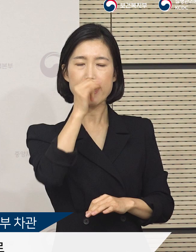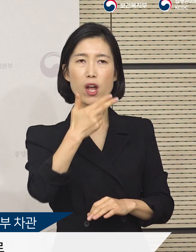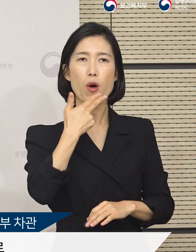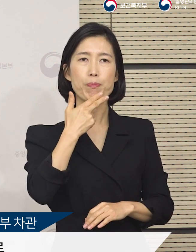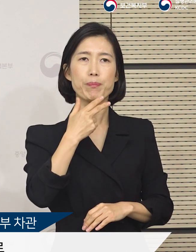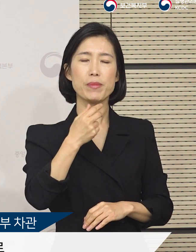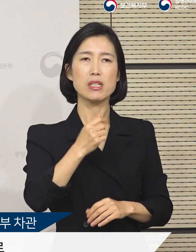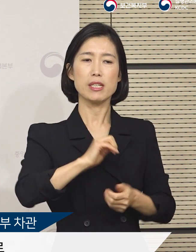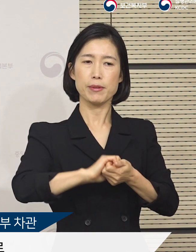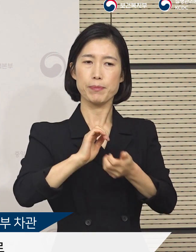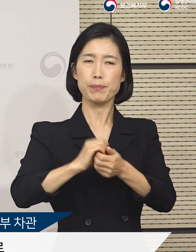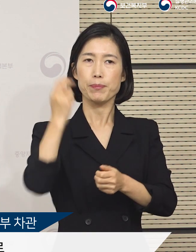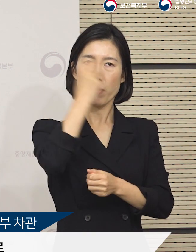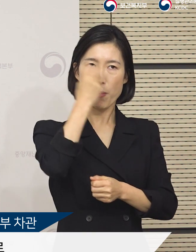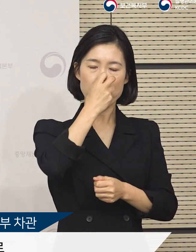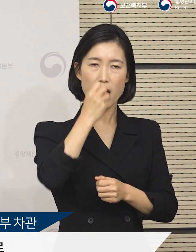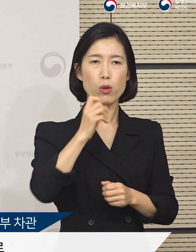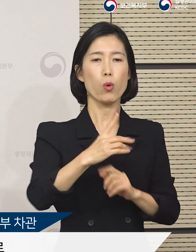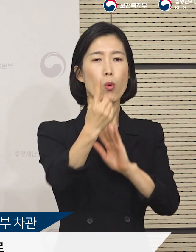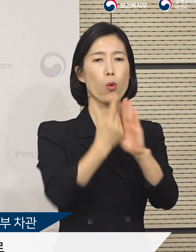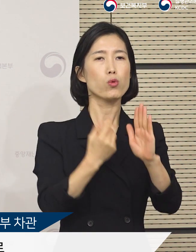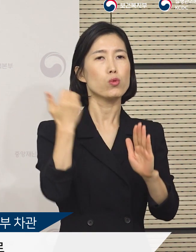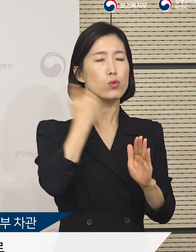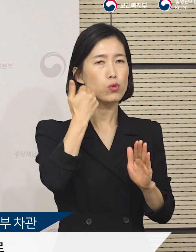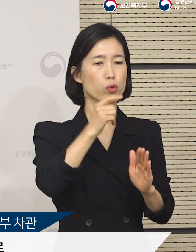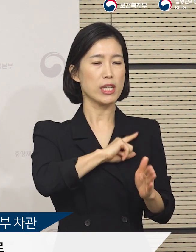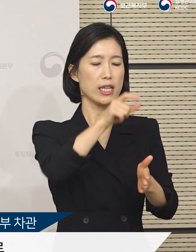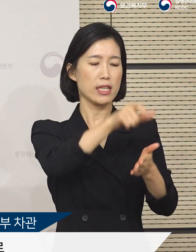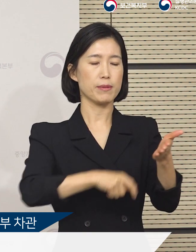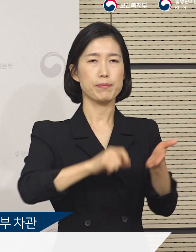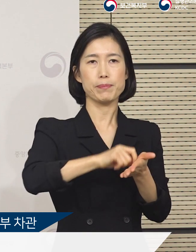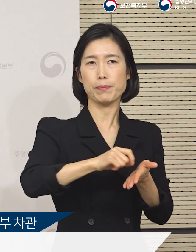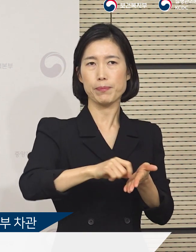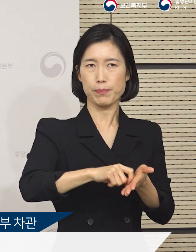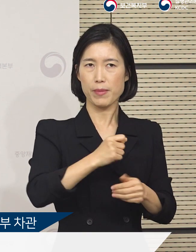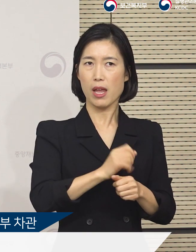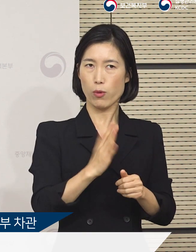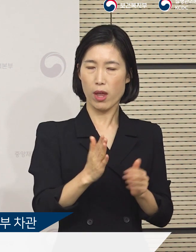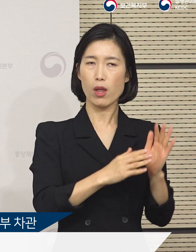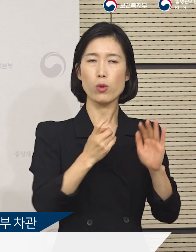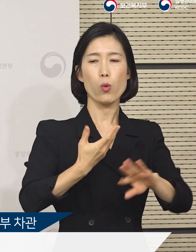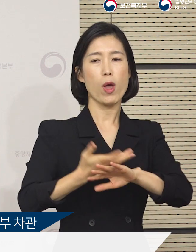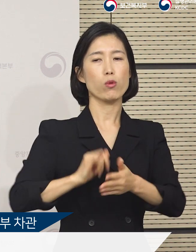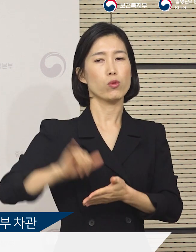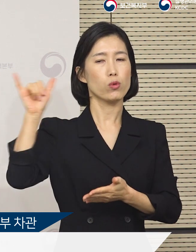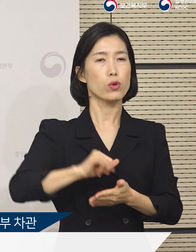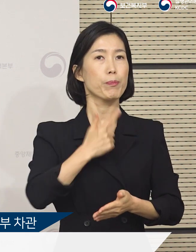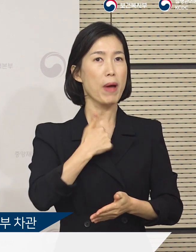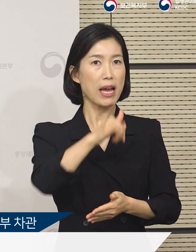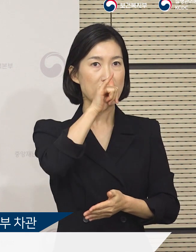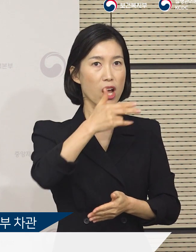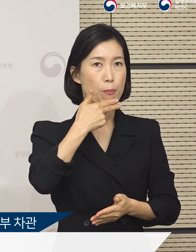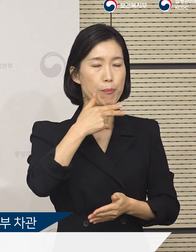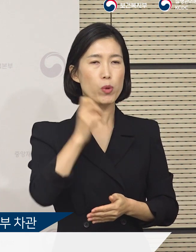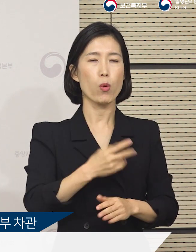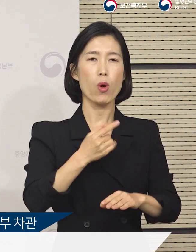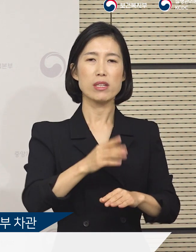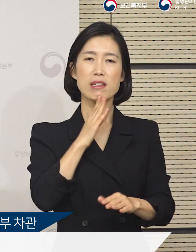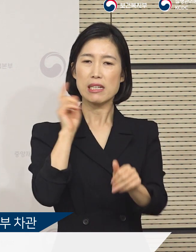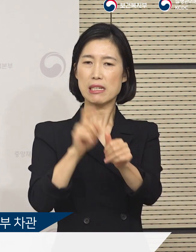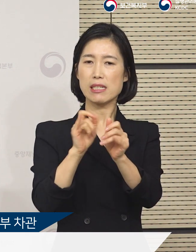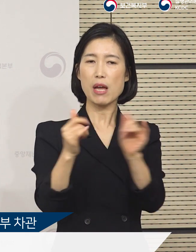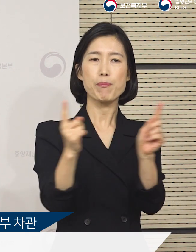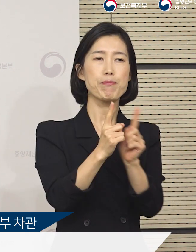정기적으로 확인하고 명단을 작성, 관리하여야 합니다. 해외 여행력과 환자와의 접촉력 등을